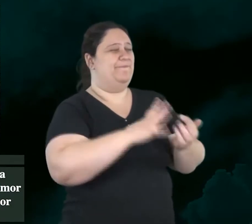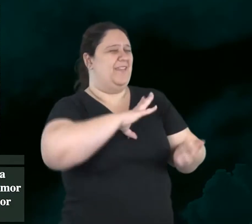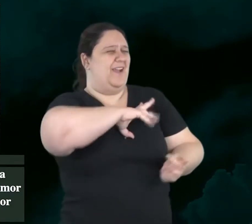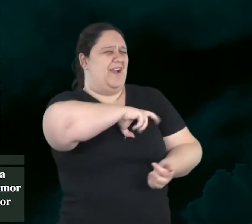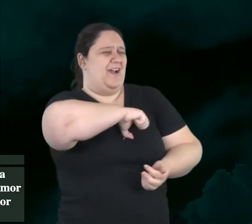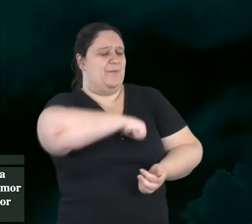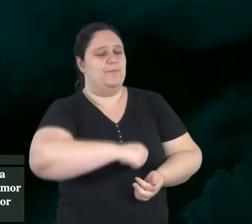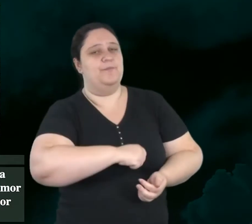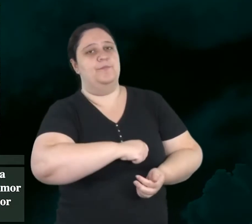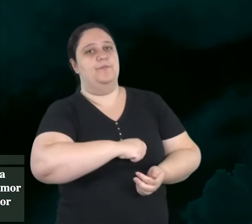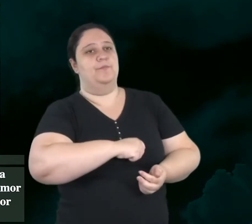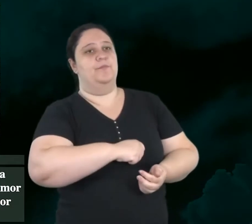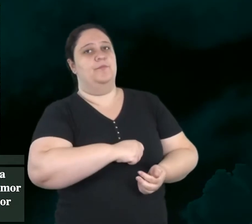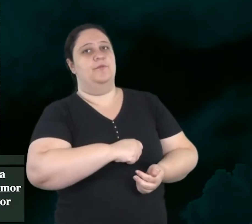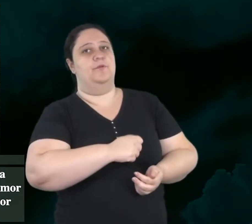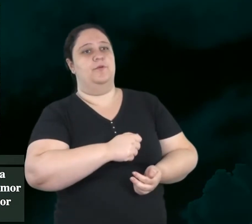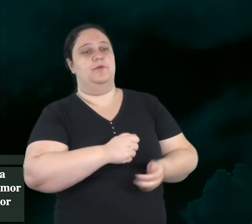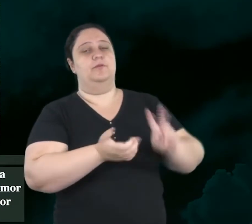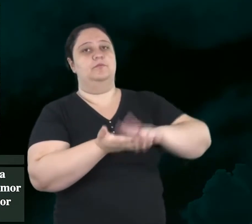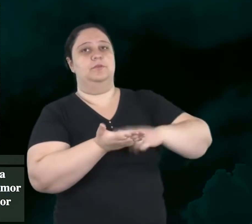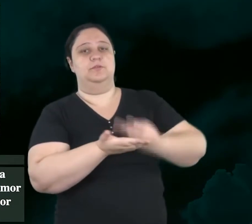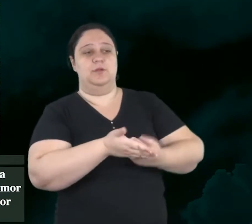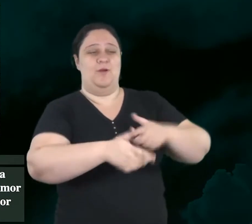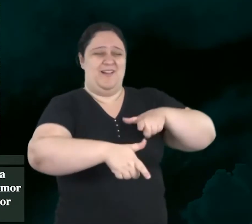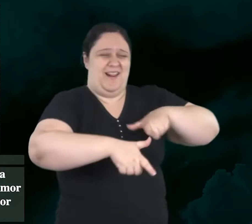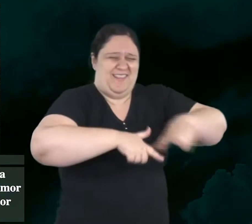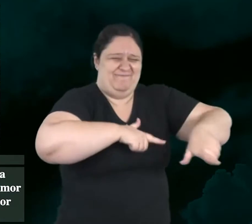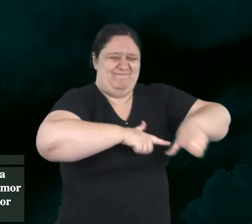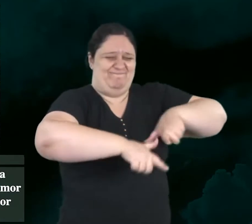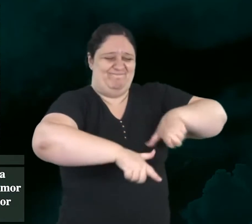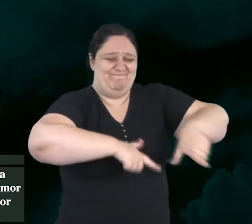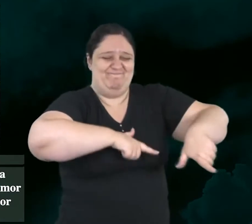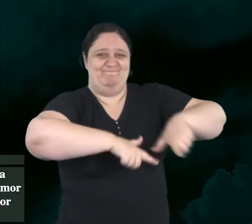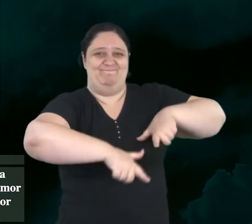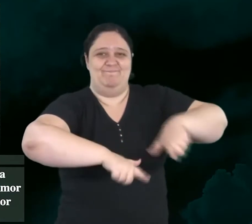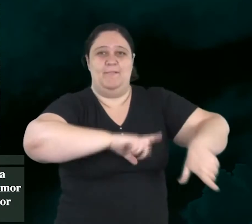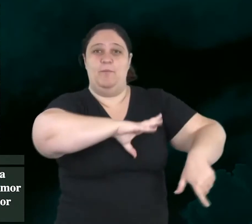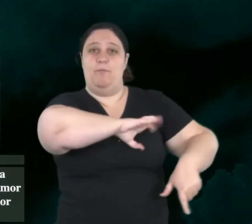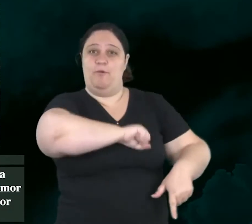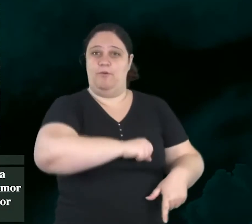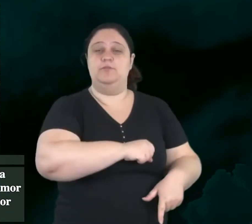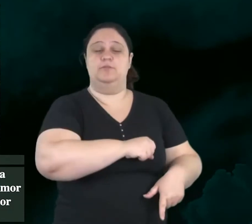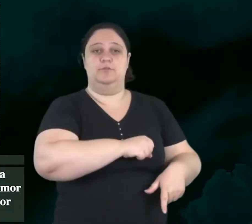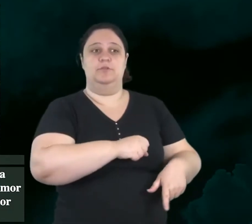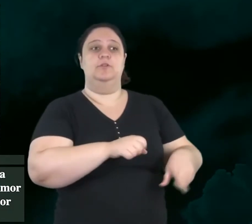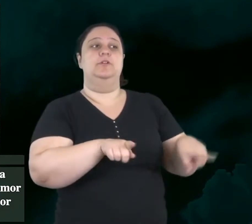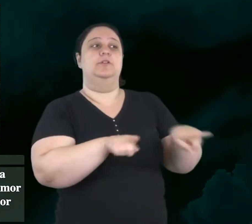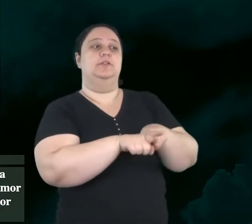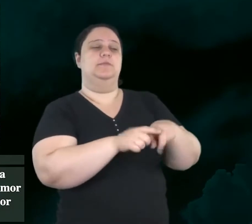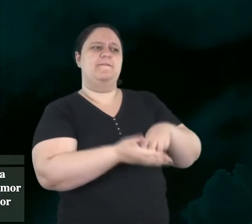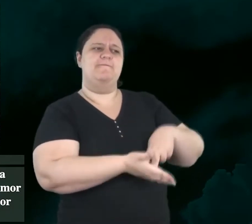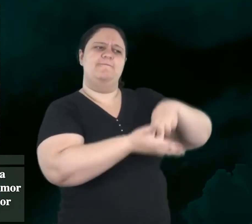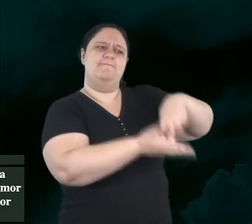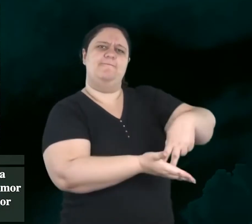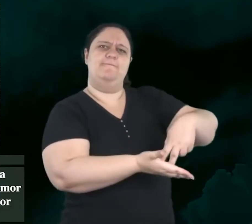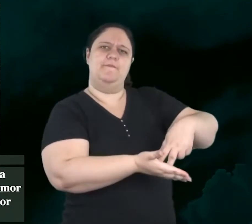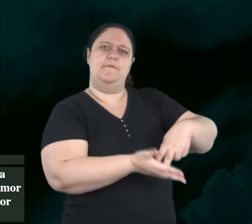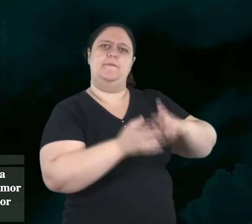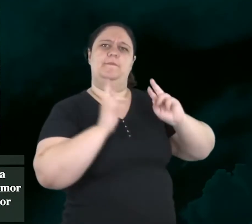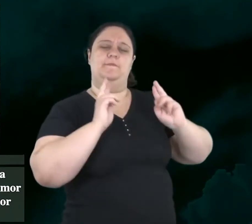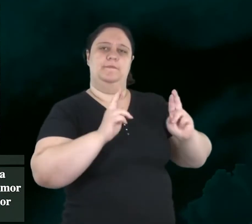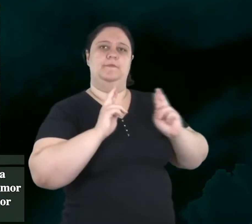nós preferimos o labor de amor, né? E a firmeza da vossa esperança,